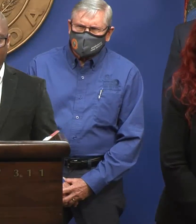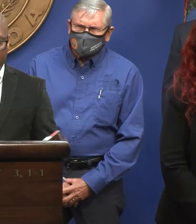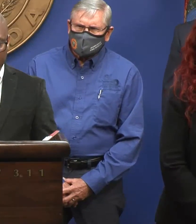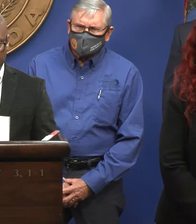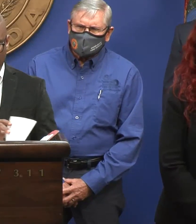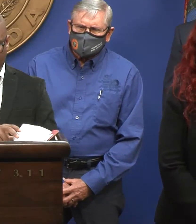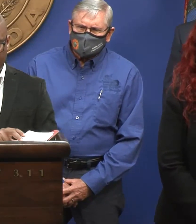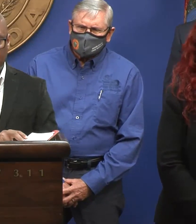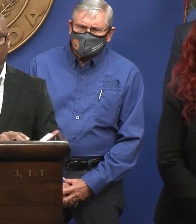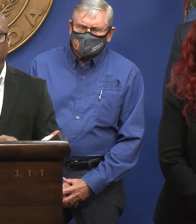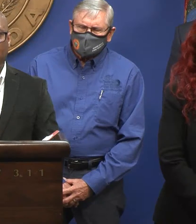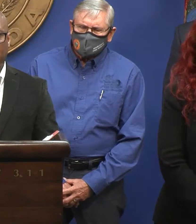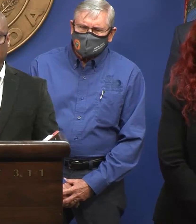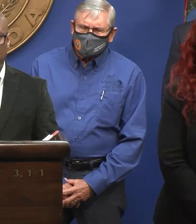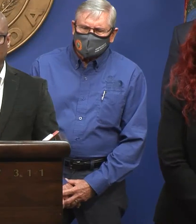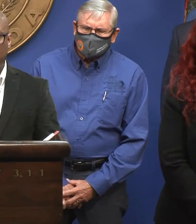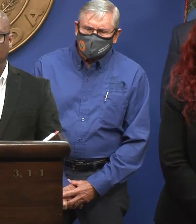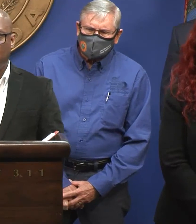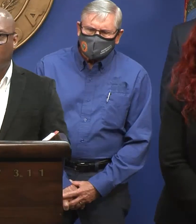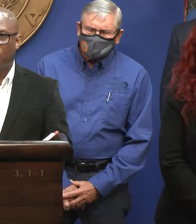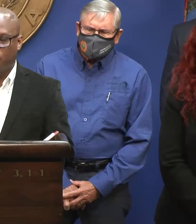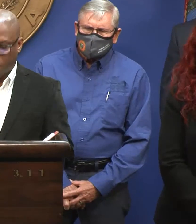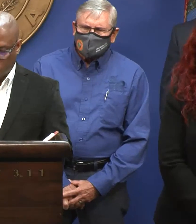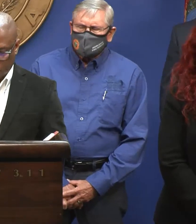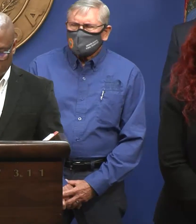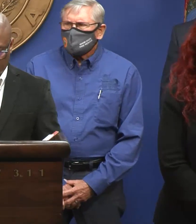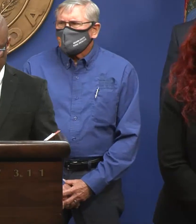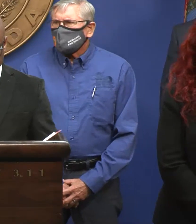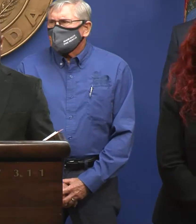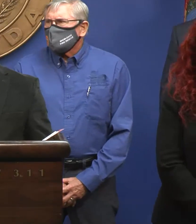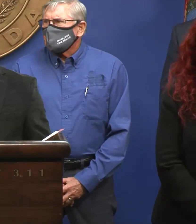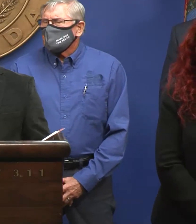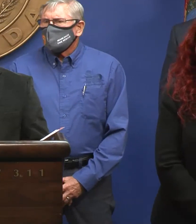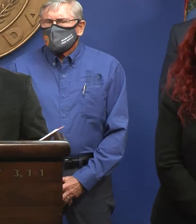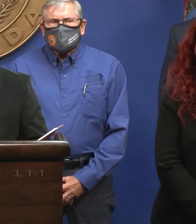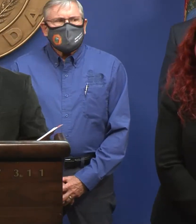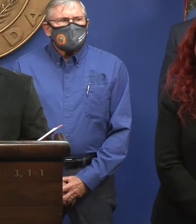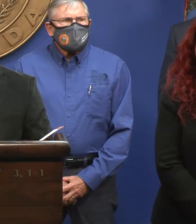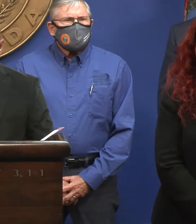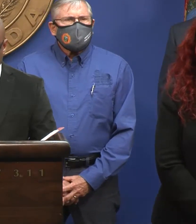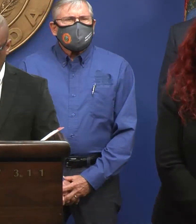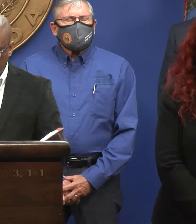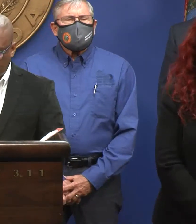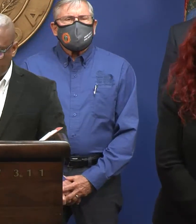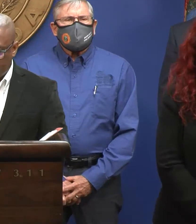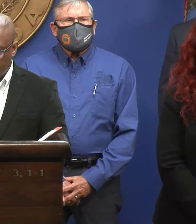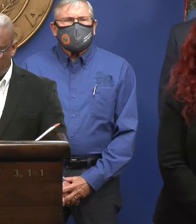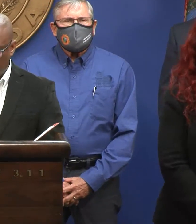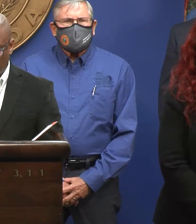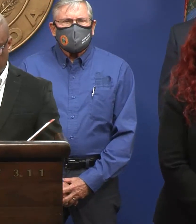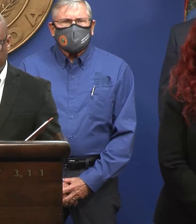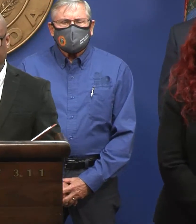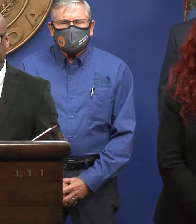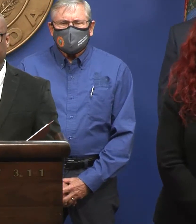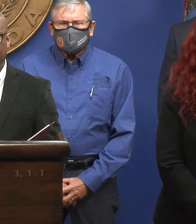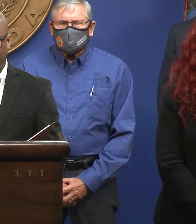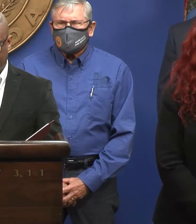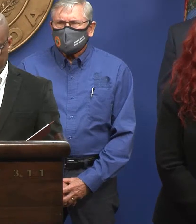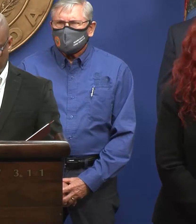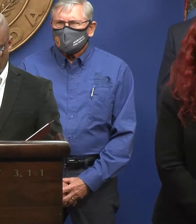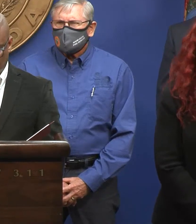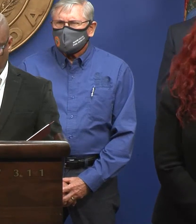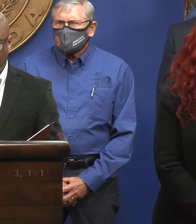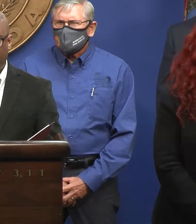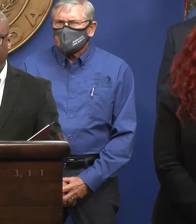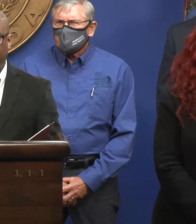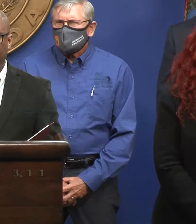déjà à l'avance pour aller dans un endroit qui est sûr, côté protégé. Pas arrêter temps jusqu'à la dernière minute lorsque la tempête l'a